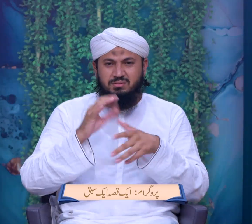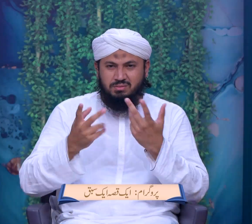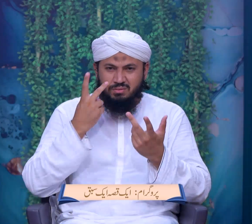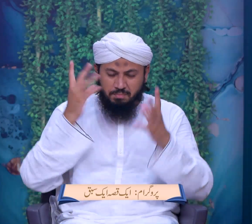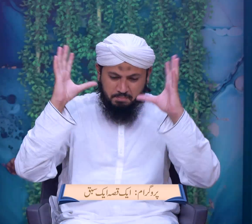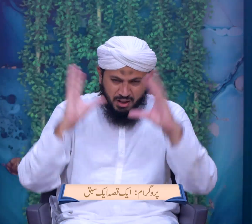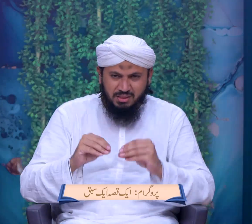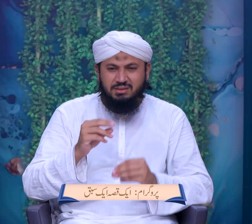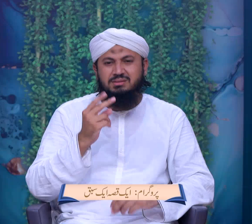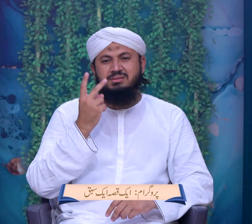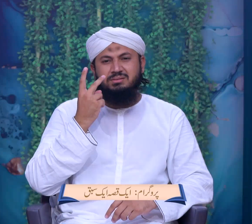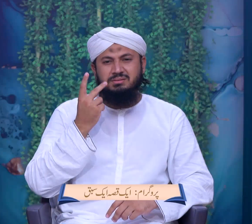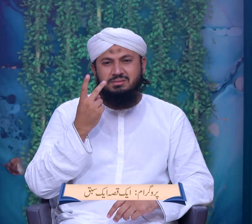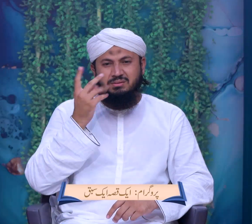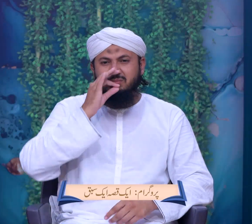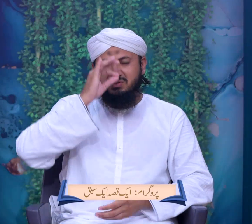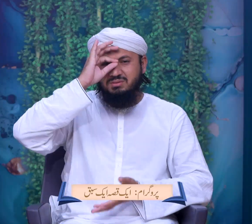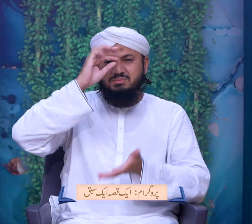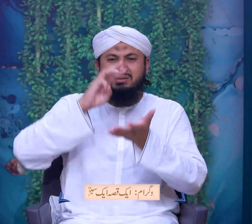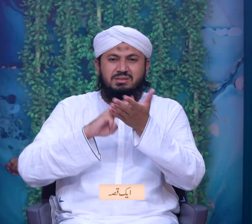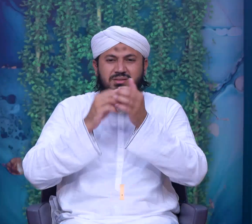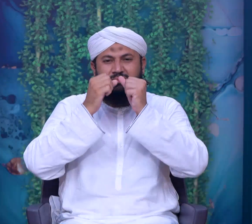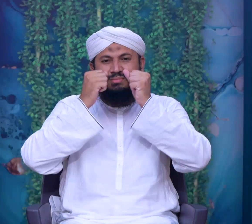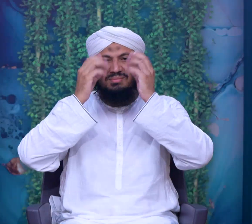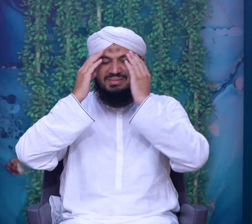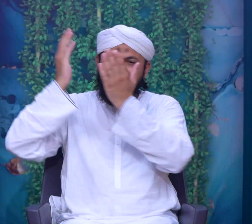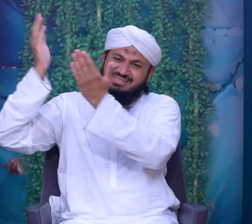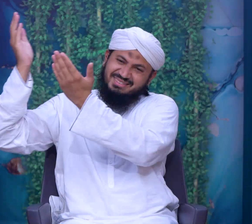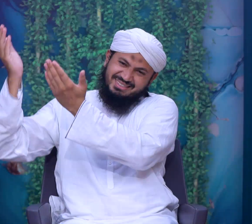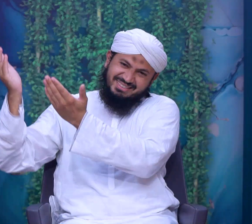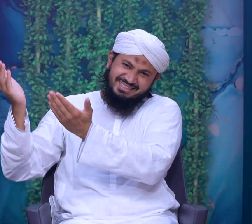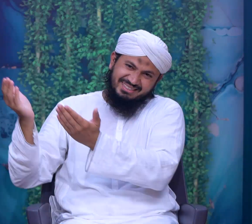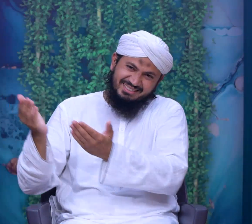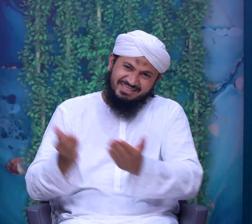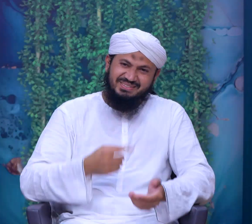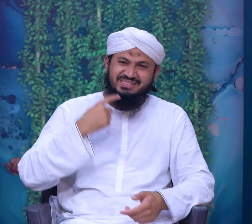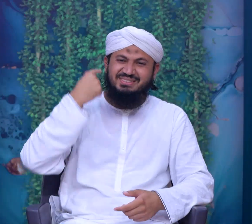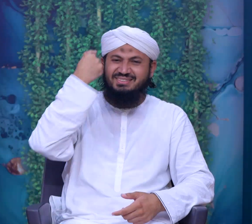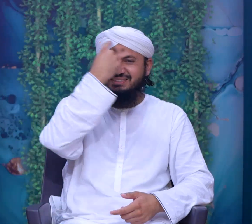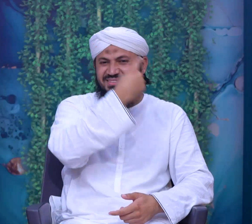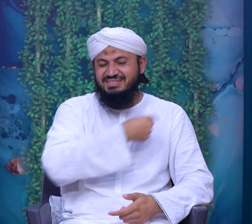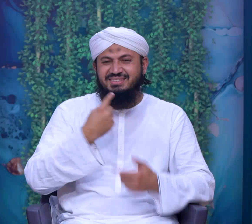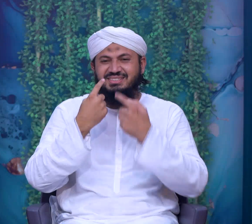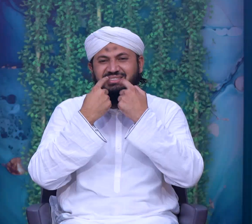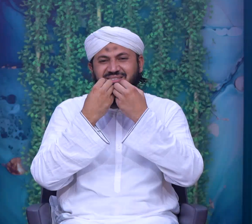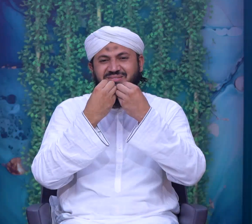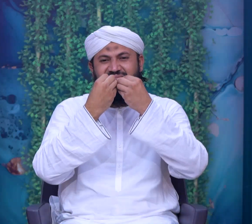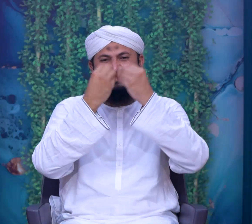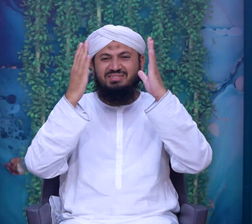گیا۔ اتنے میں پیارے آقا صلی اللہ علیہ وآلہ وصحبہ وسلم تشریف لے آئے۔ چہرہ انور کی روشنی سے سارا گھر روشن ہو